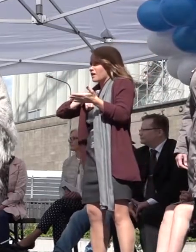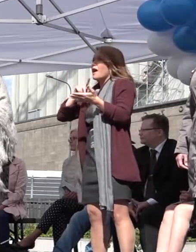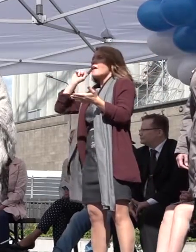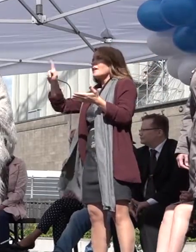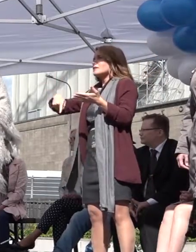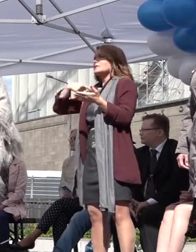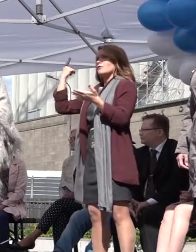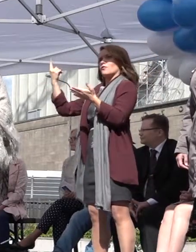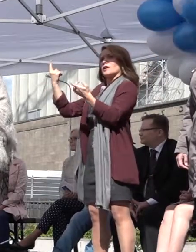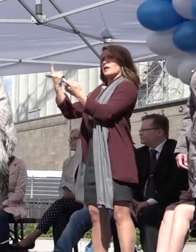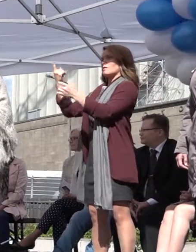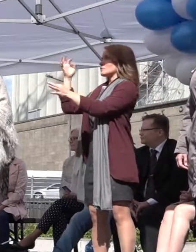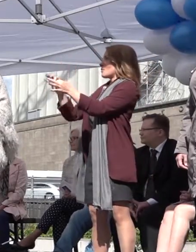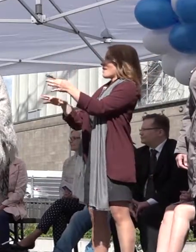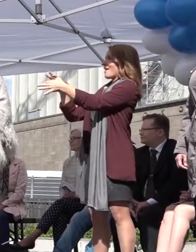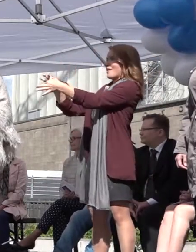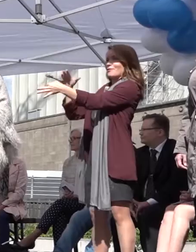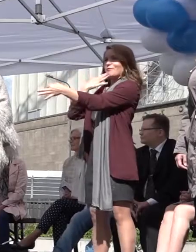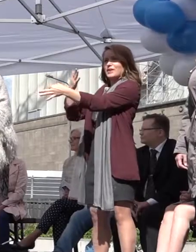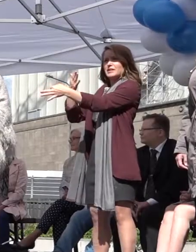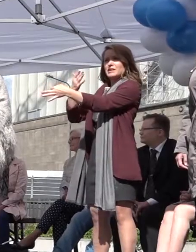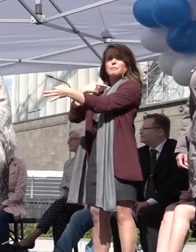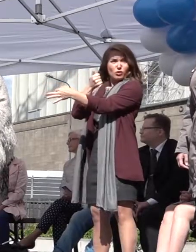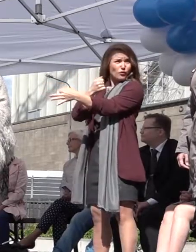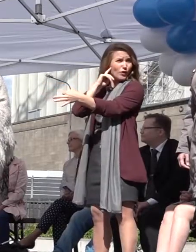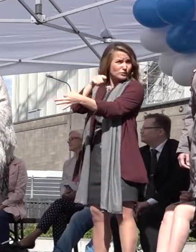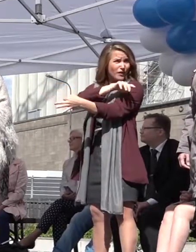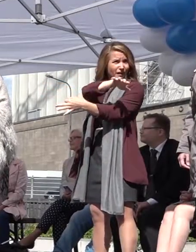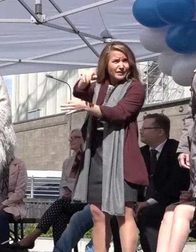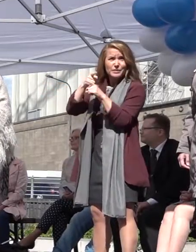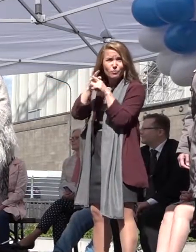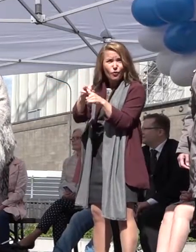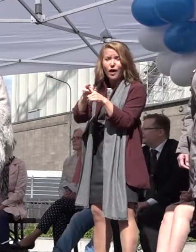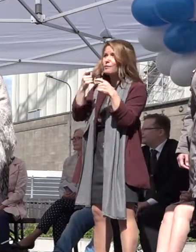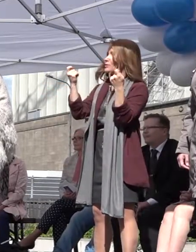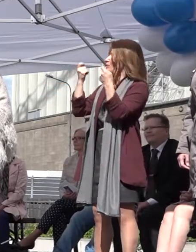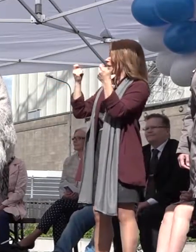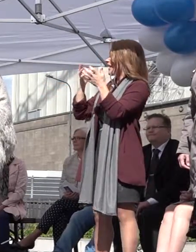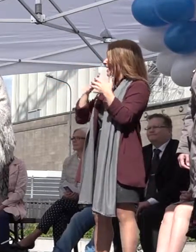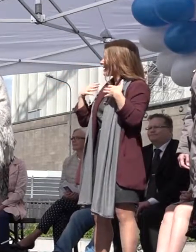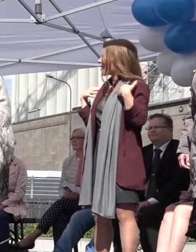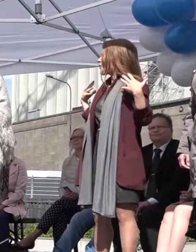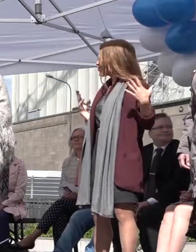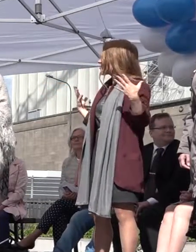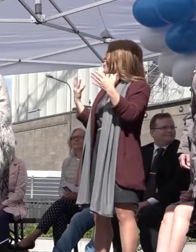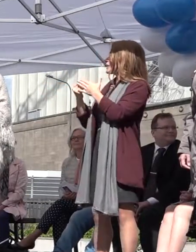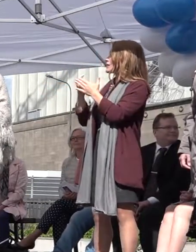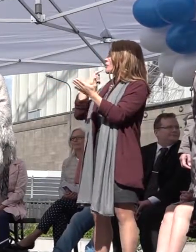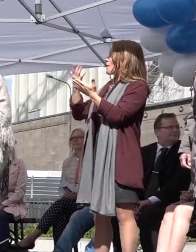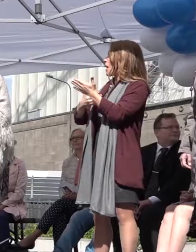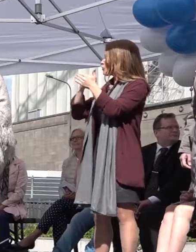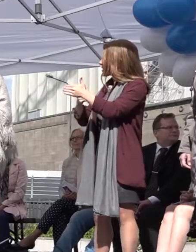vuoden tilaisuuteenkin. Toivon, että kaikki sitten osallistuvat siihen ja että iloitaan siitä, mitä on yhdessä tämän maan